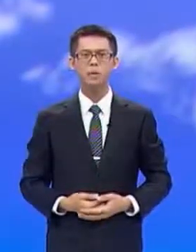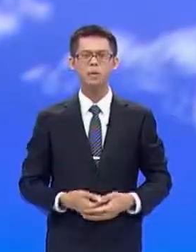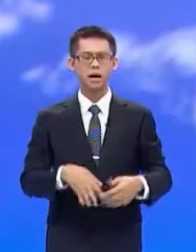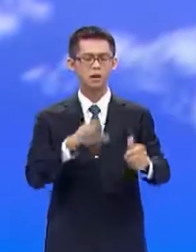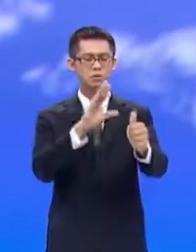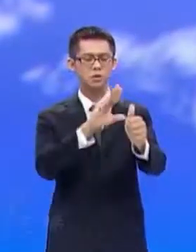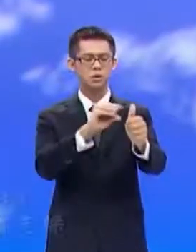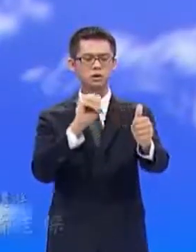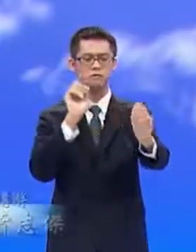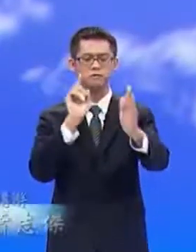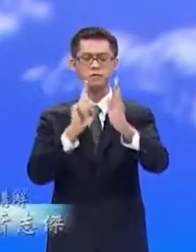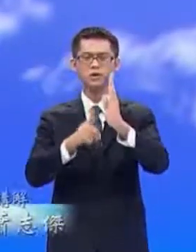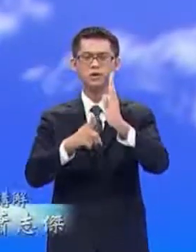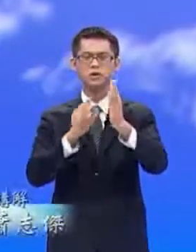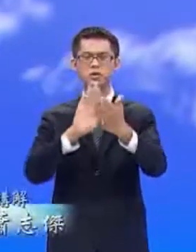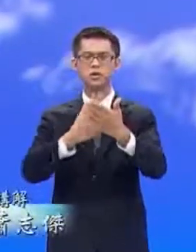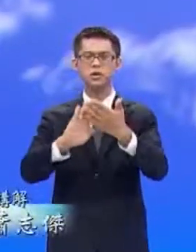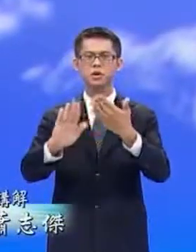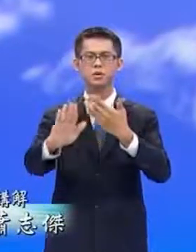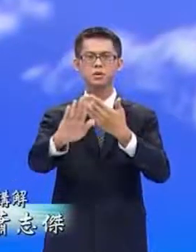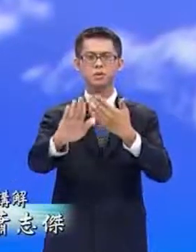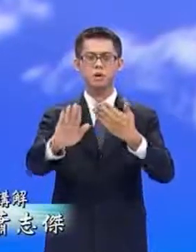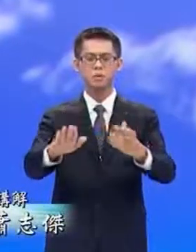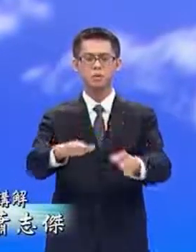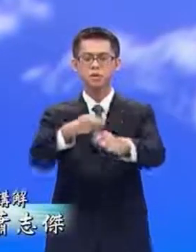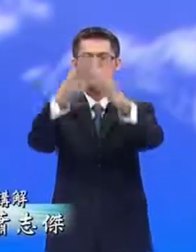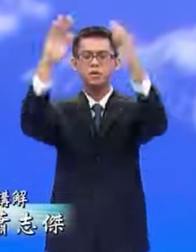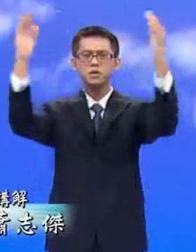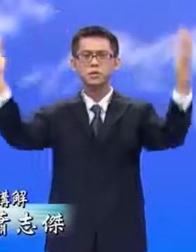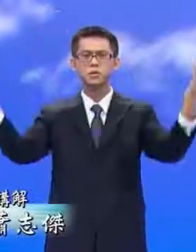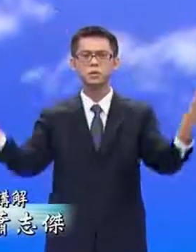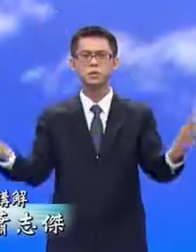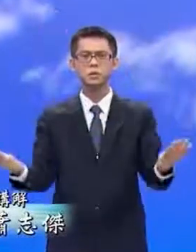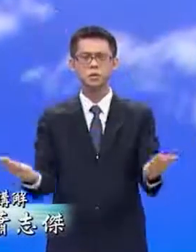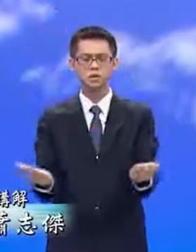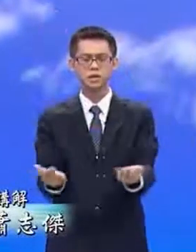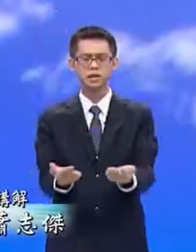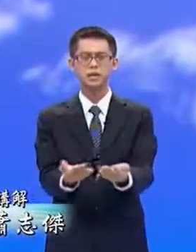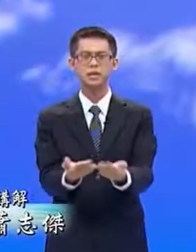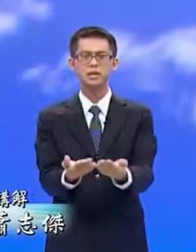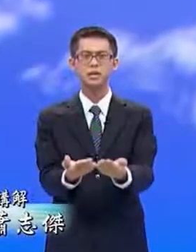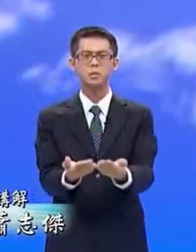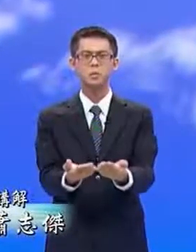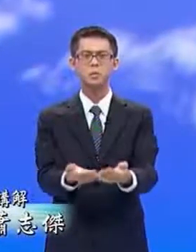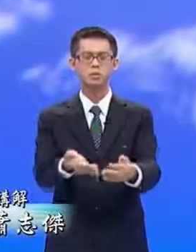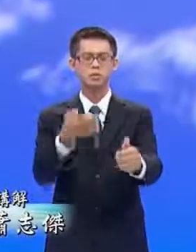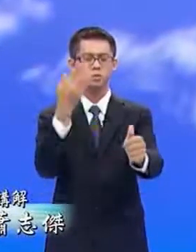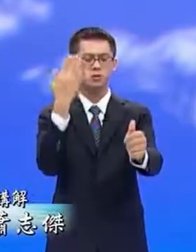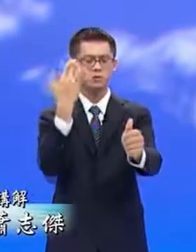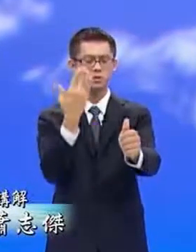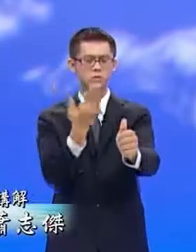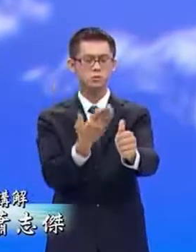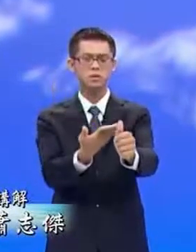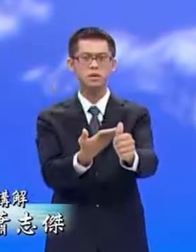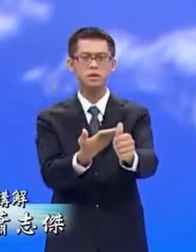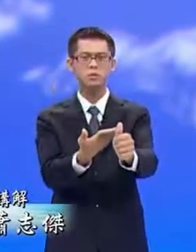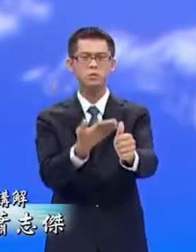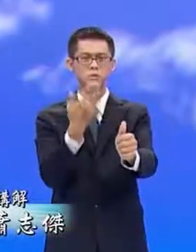我们打学佛之后，不论是有形或无形的一切，我们都愿意去给予